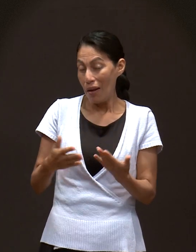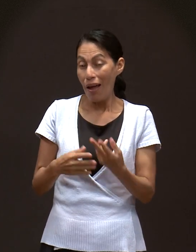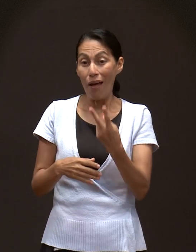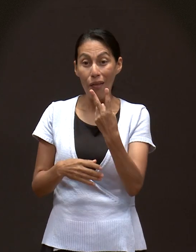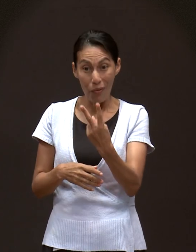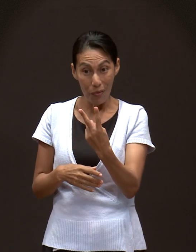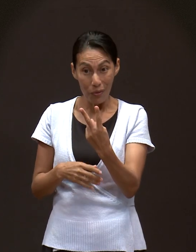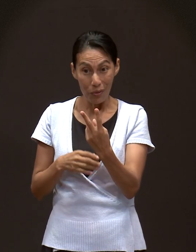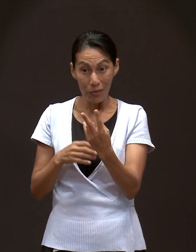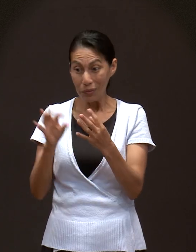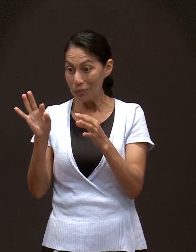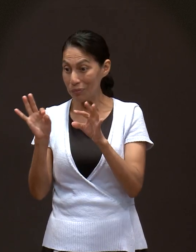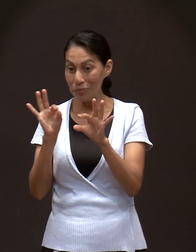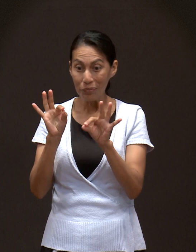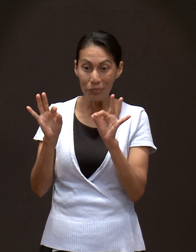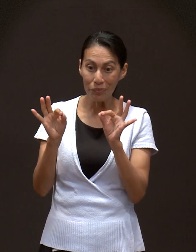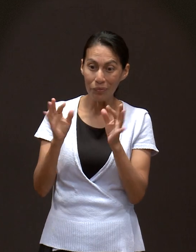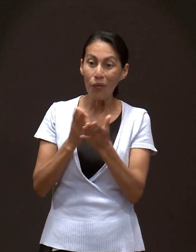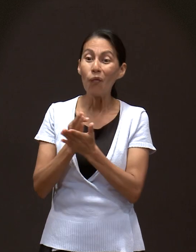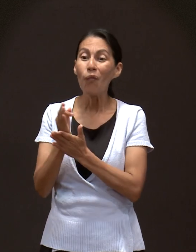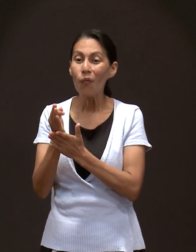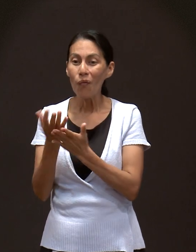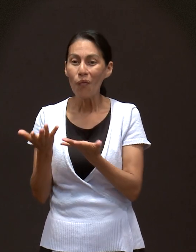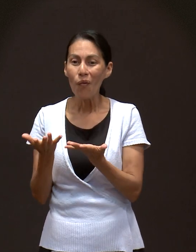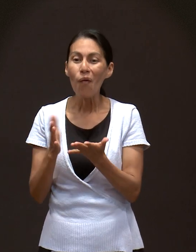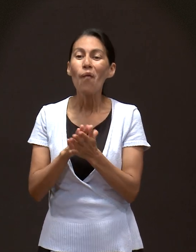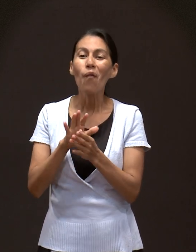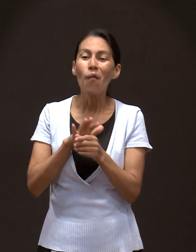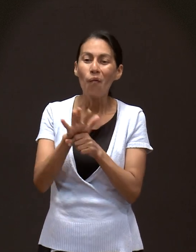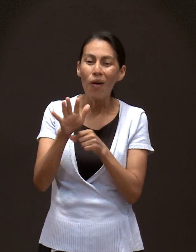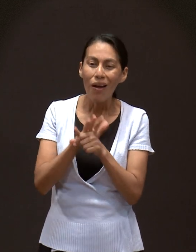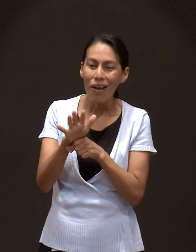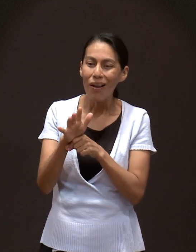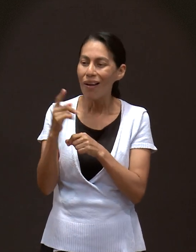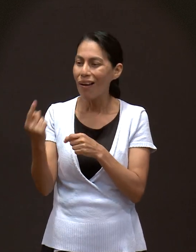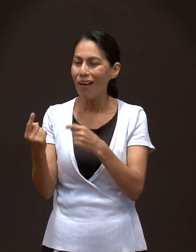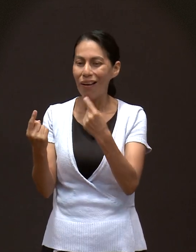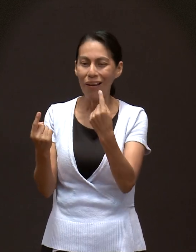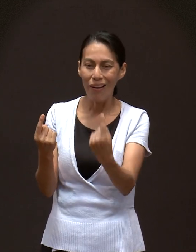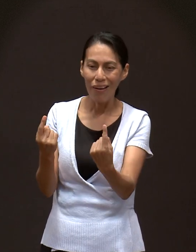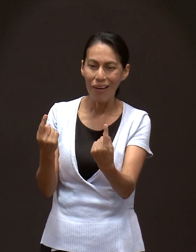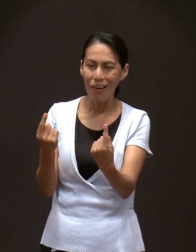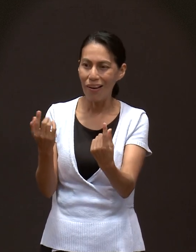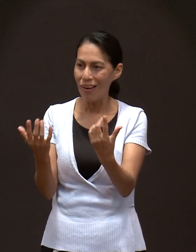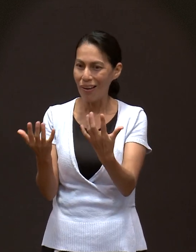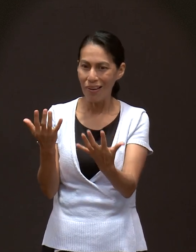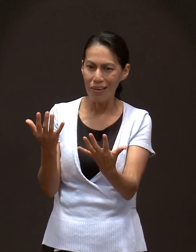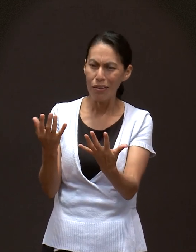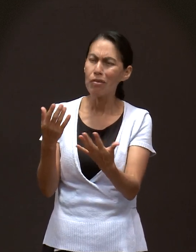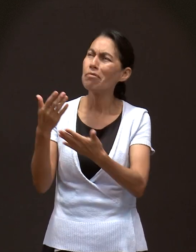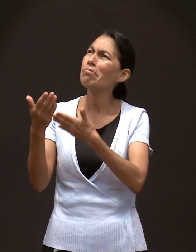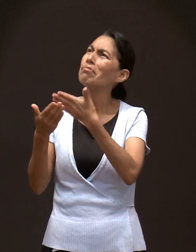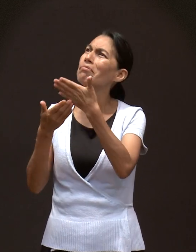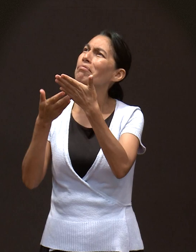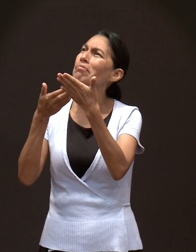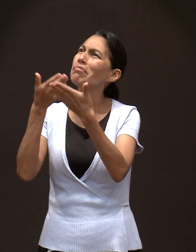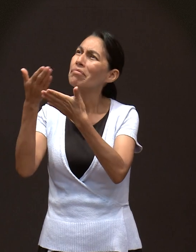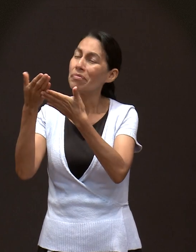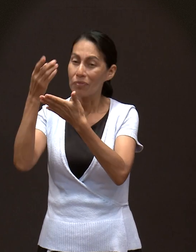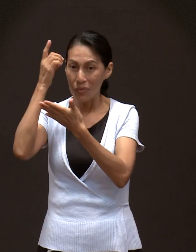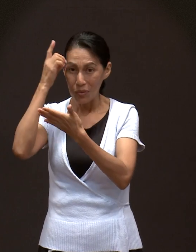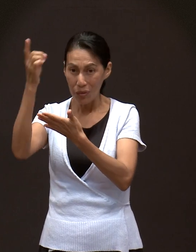opciones, ya tenía dos opciones en las que iba a poder servir a Dios de alguna manera. Y donde me iba a poder